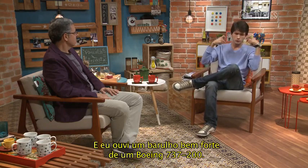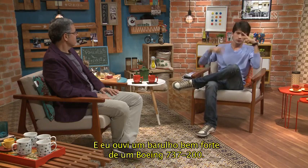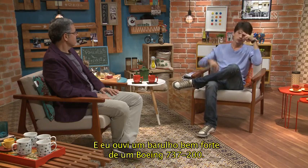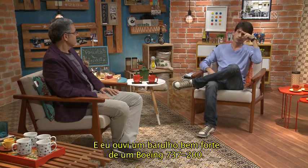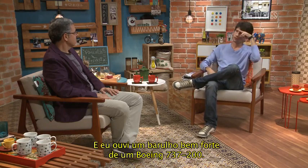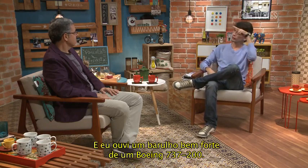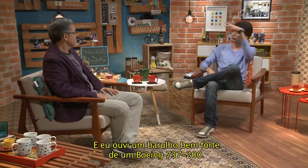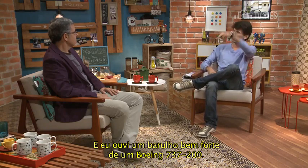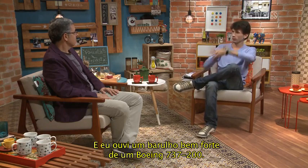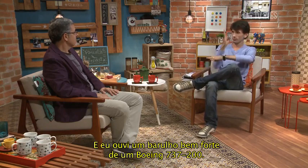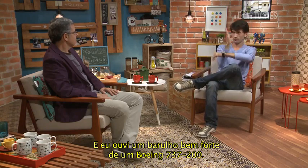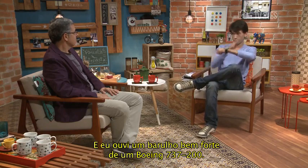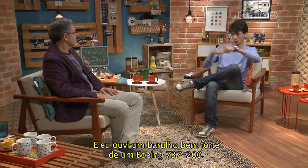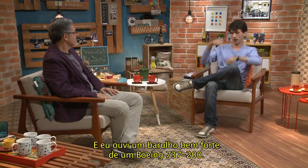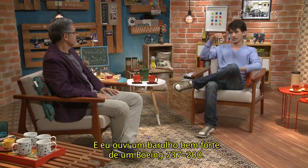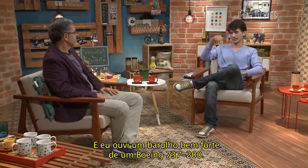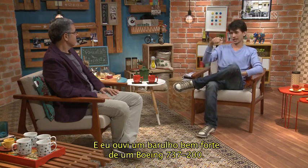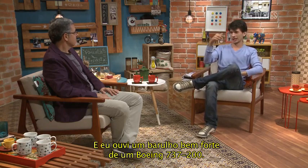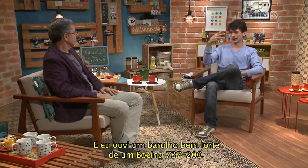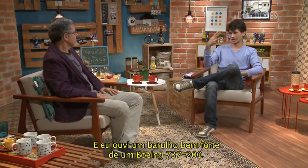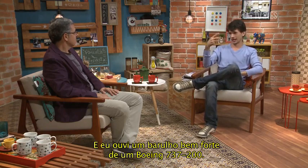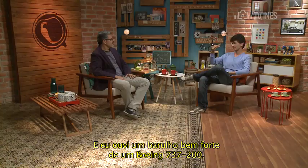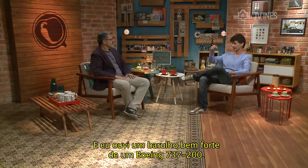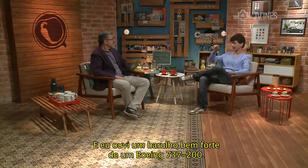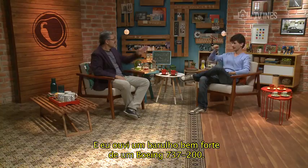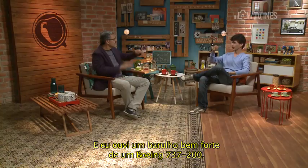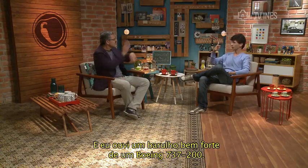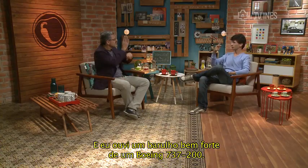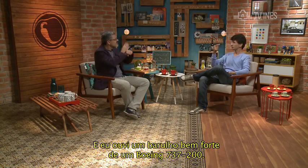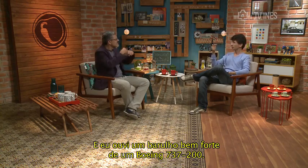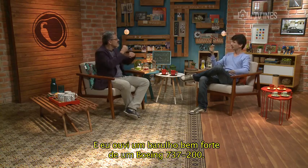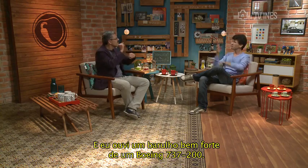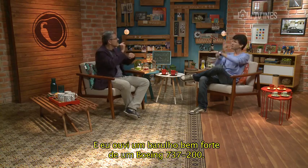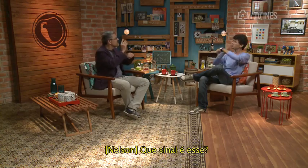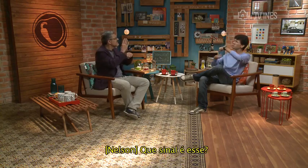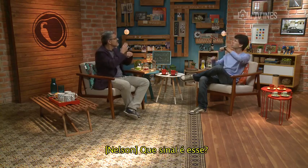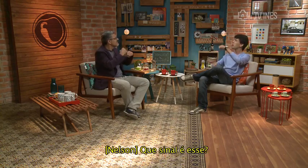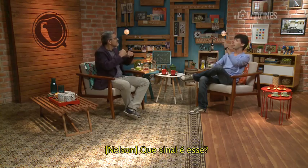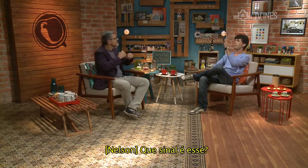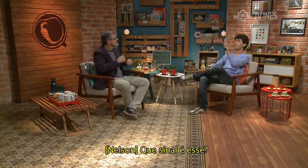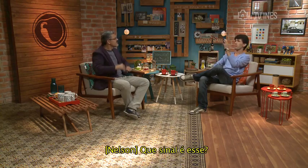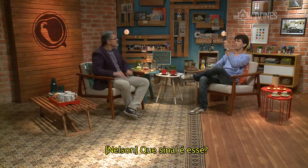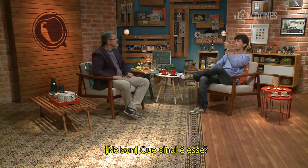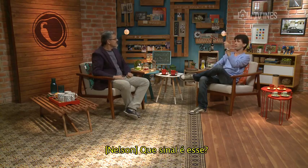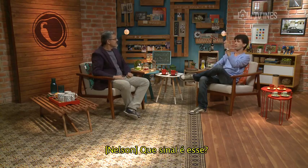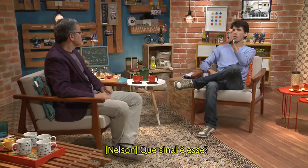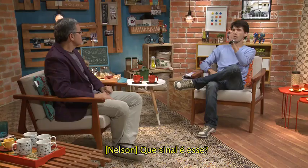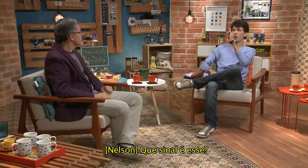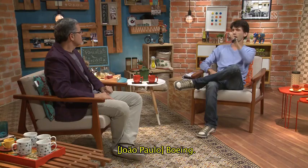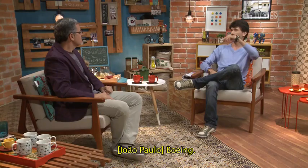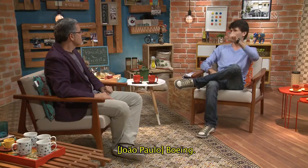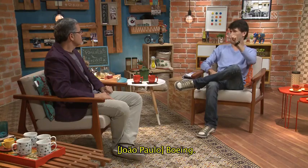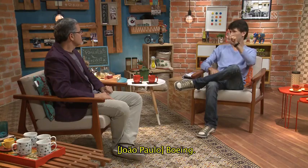ouvi um barulho bem forte de um Boeing 737 200 se não é esse vou